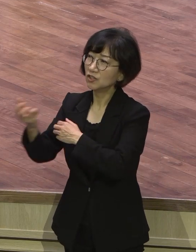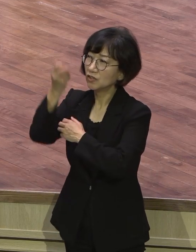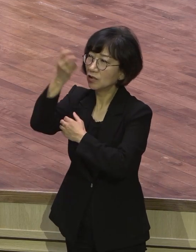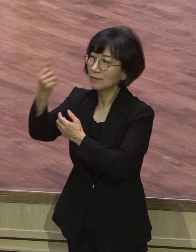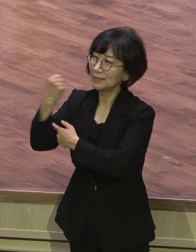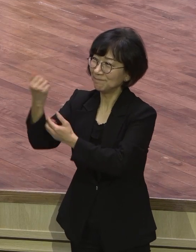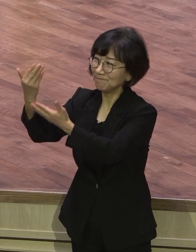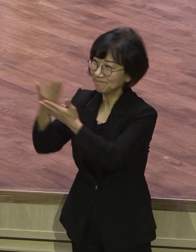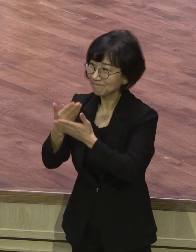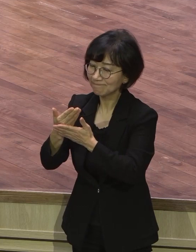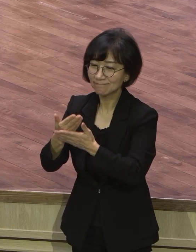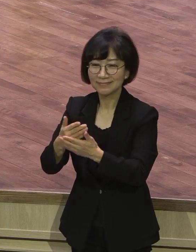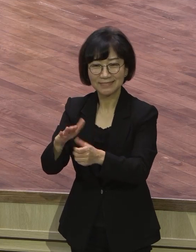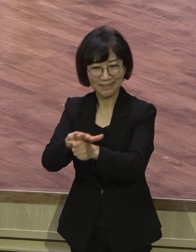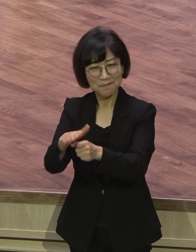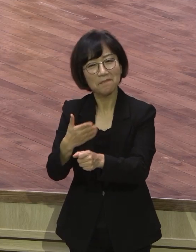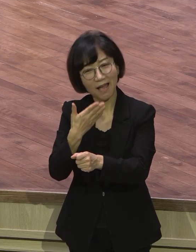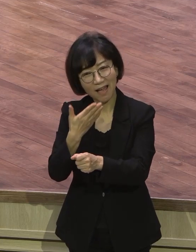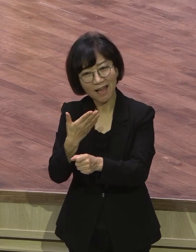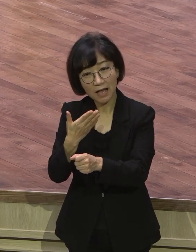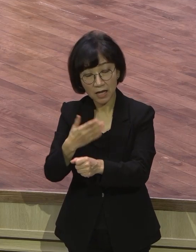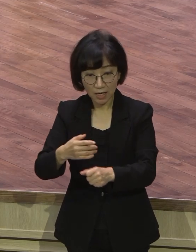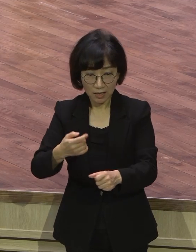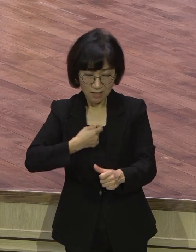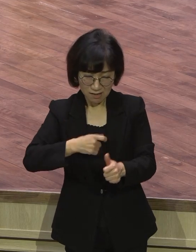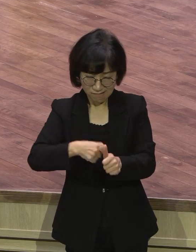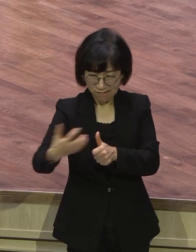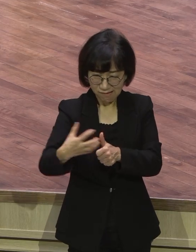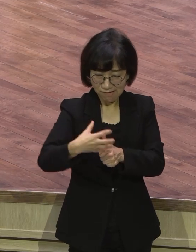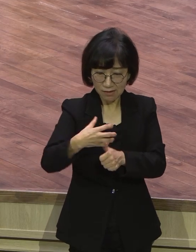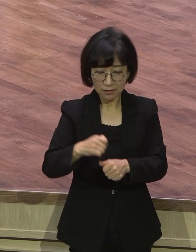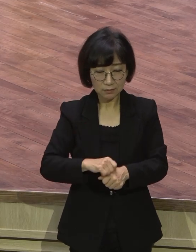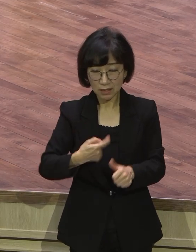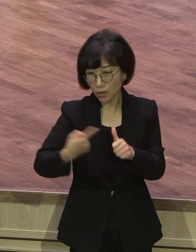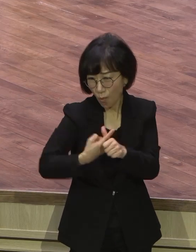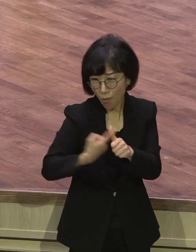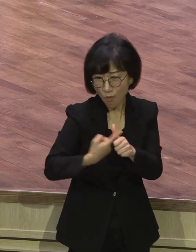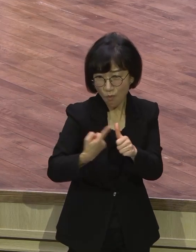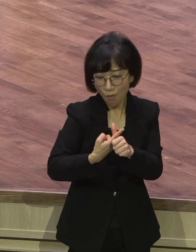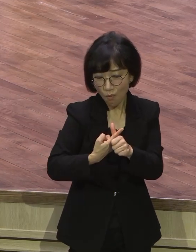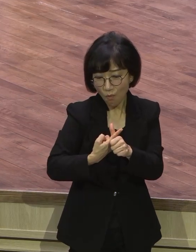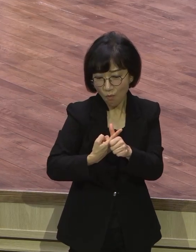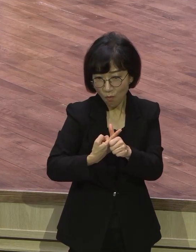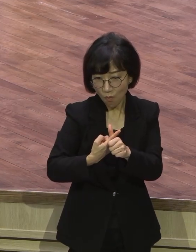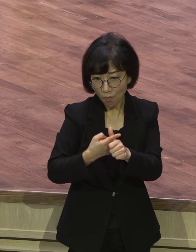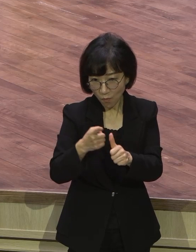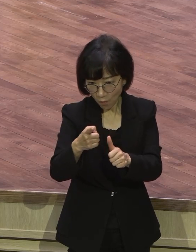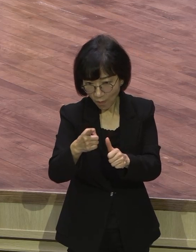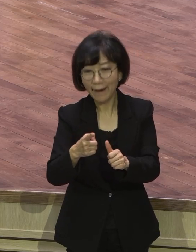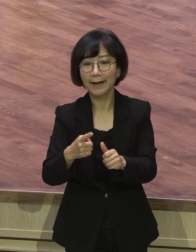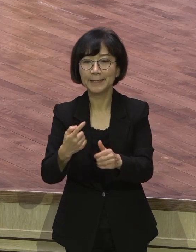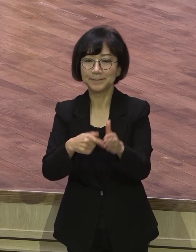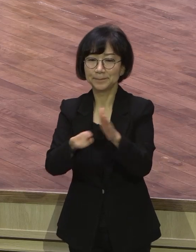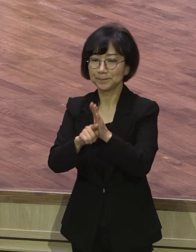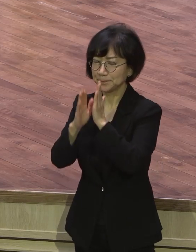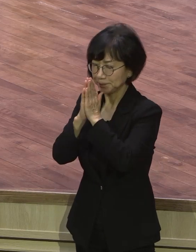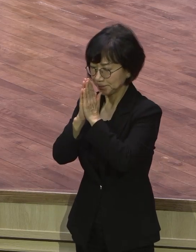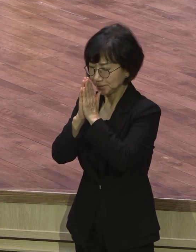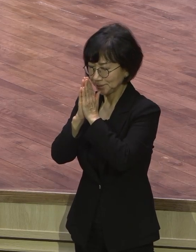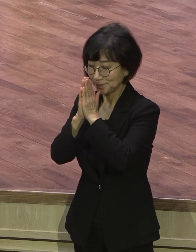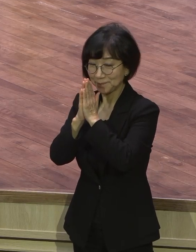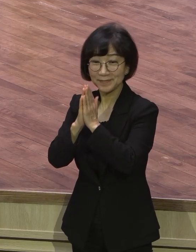사랑하며 나를 박히하고 나를 욕하고 내가 손해보게 한 자를 위하여 기도하라. 이런 생명을 살리는